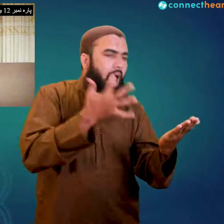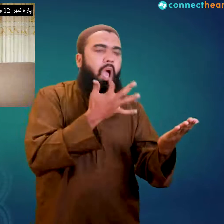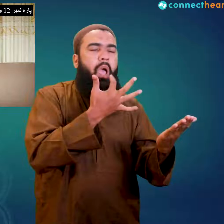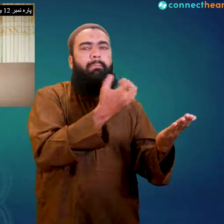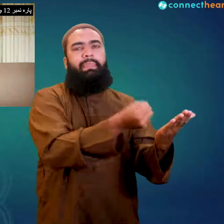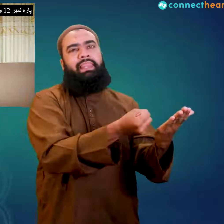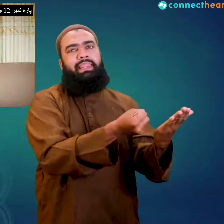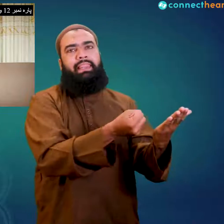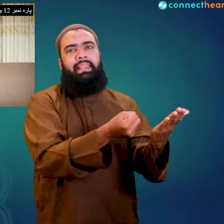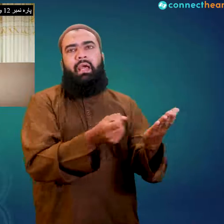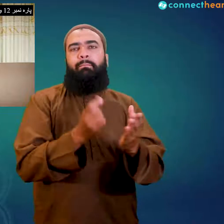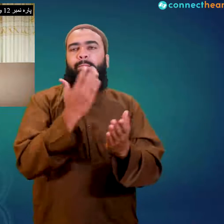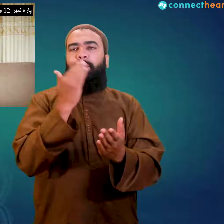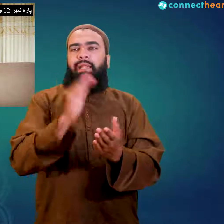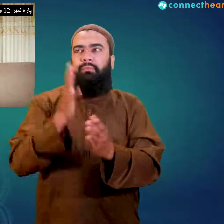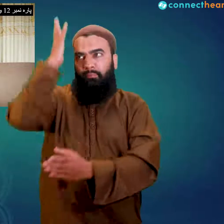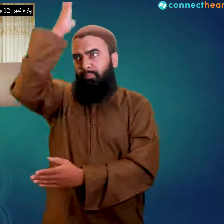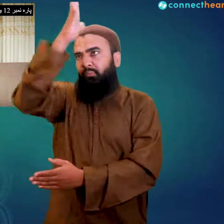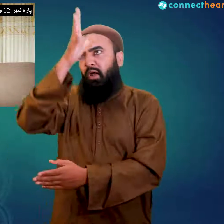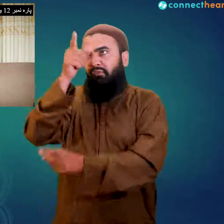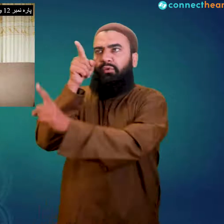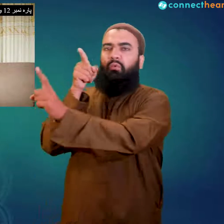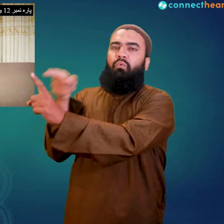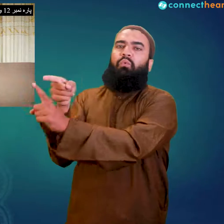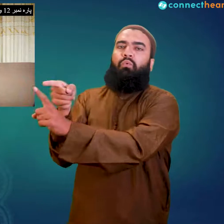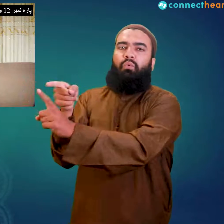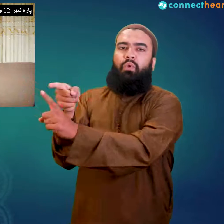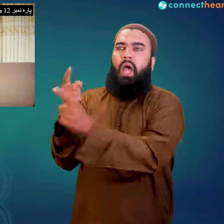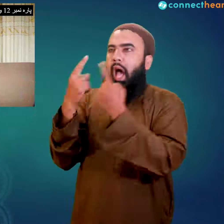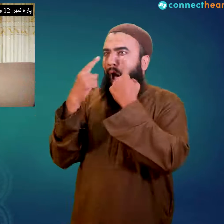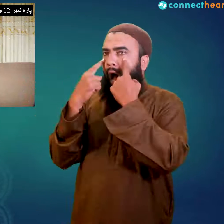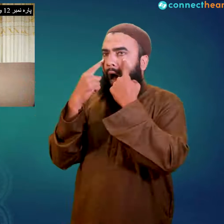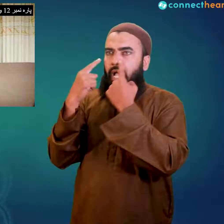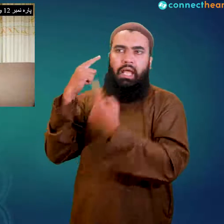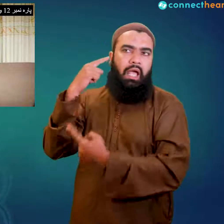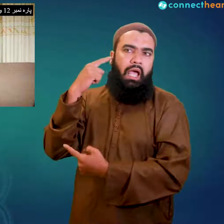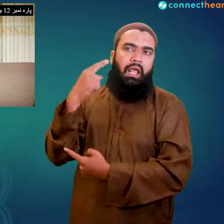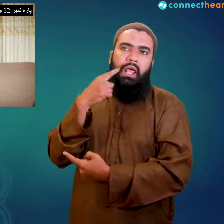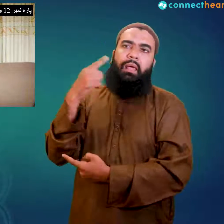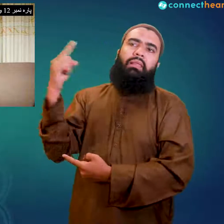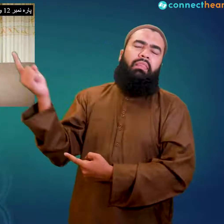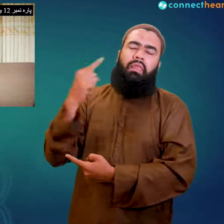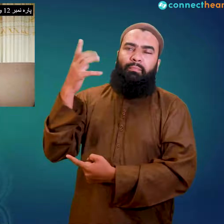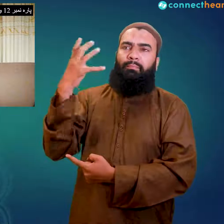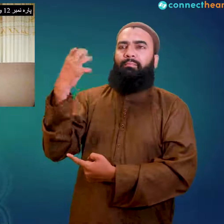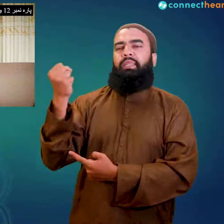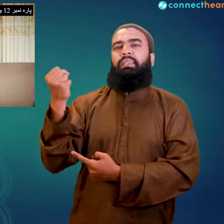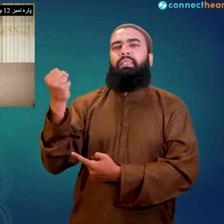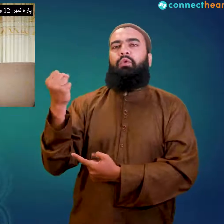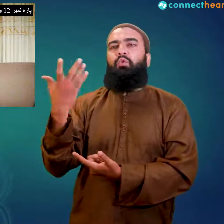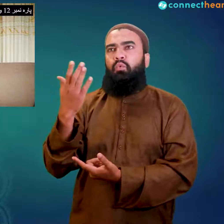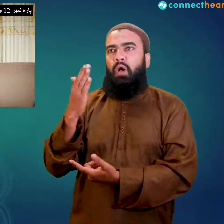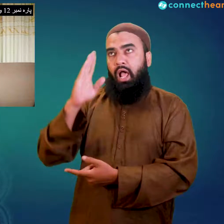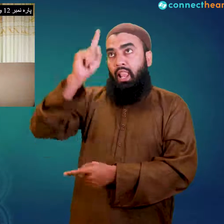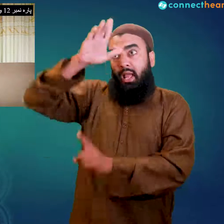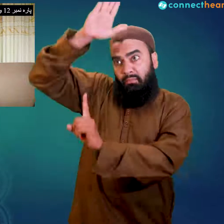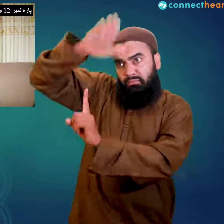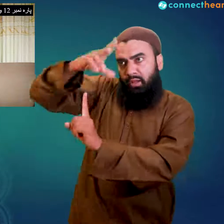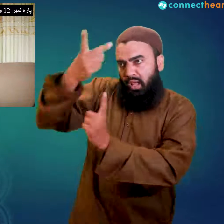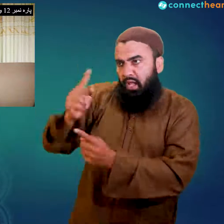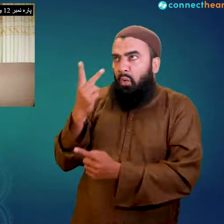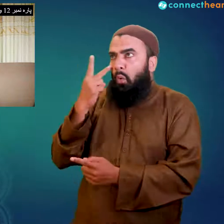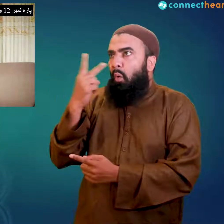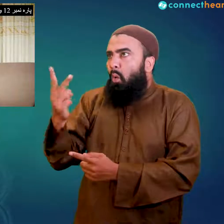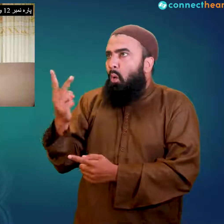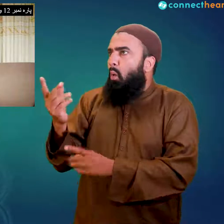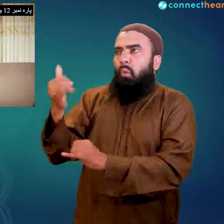گیا، لیکن اس نے اس حق کی طرف سے منہ موڑ لیا، اندھا اور بہرا بن گیا، تو اب اسے ہدایت نہیں مل